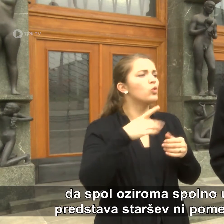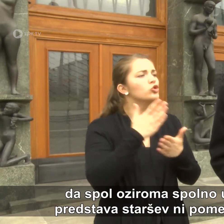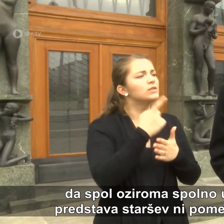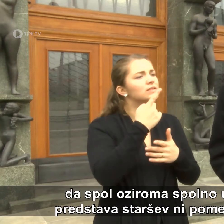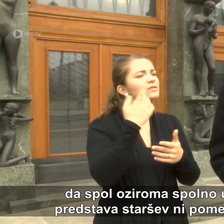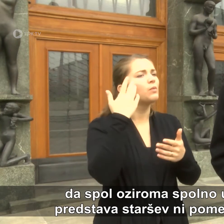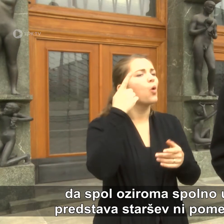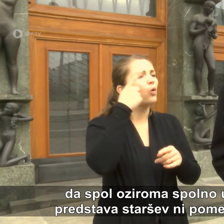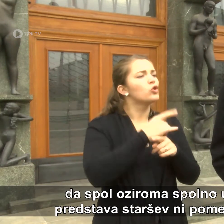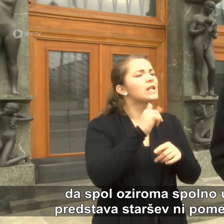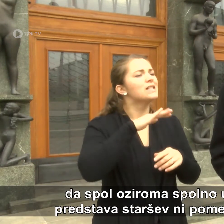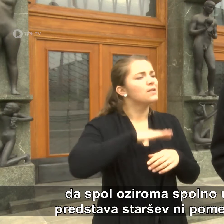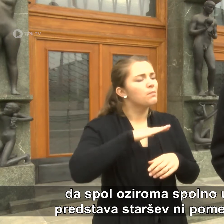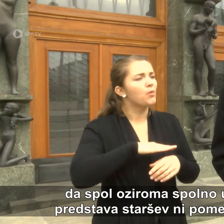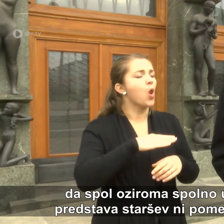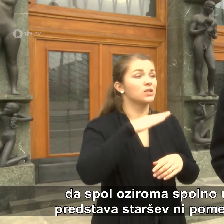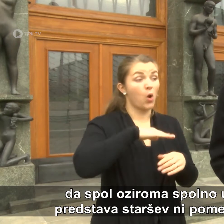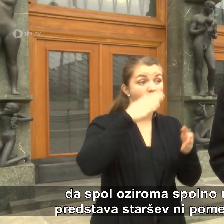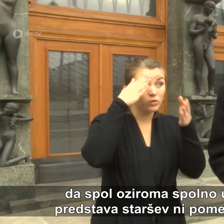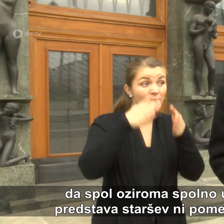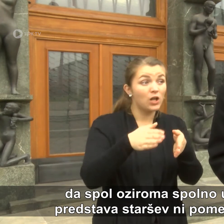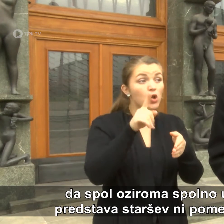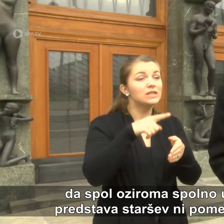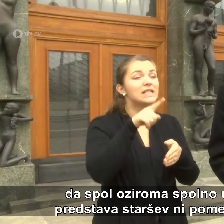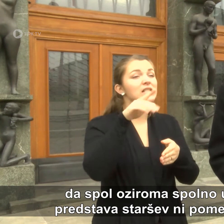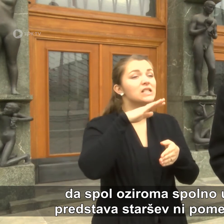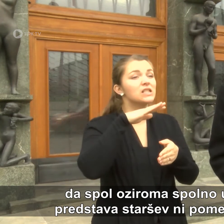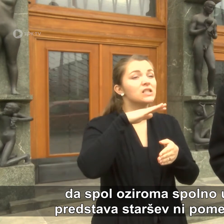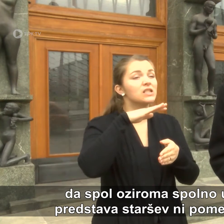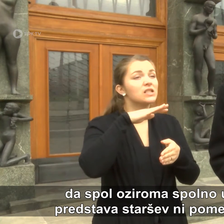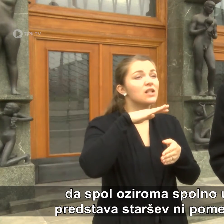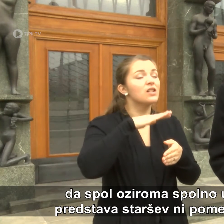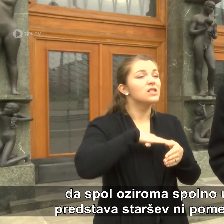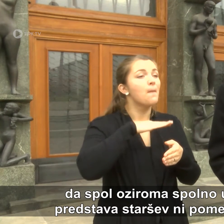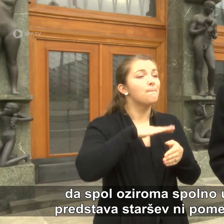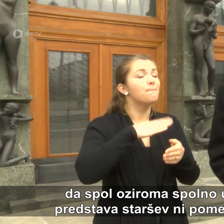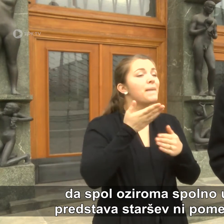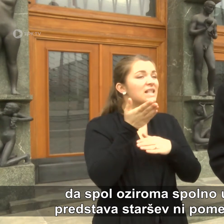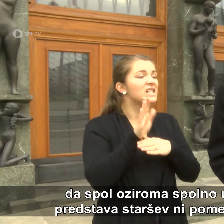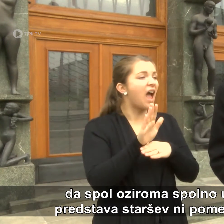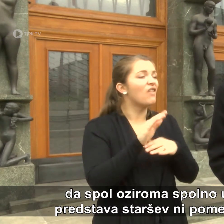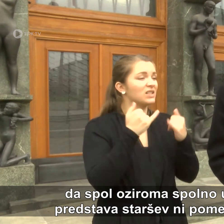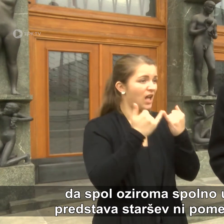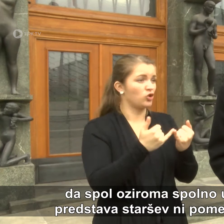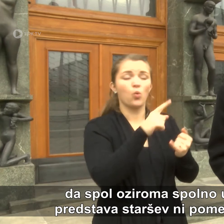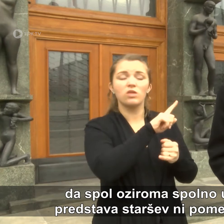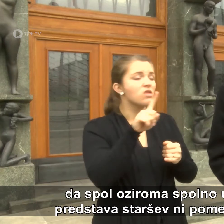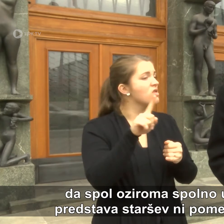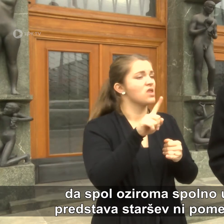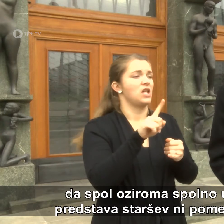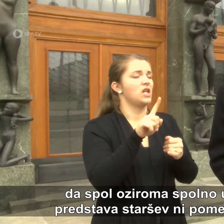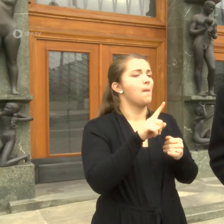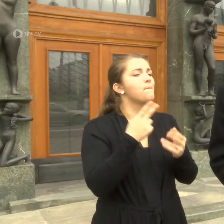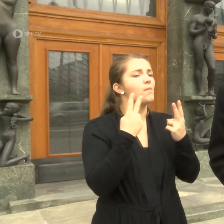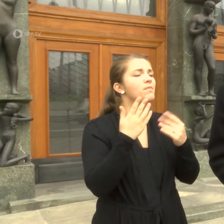odločilo, da spol, oziroma spolna usmerjenost in spolna predstava staršev ni pomembna pri